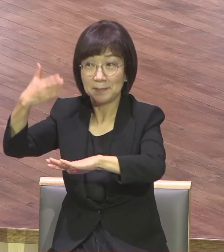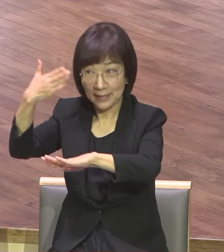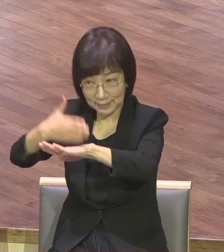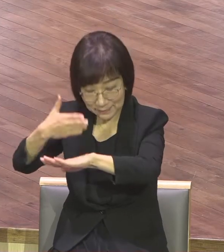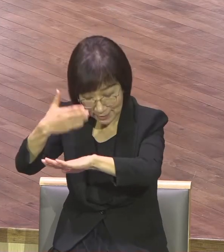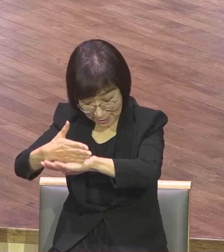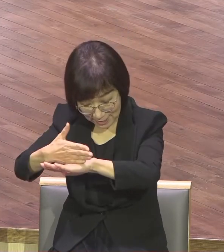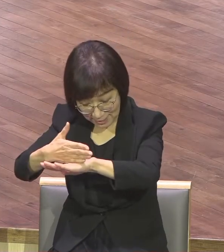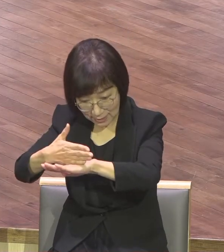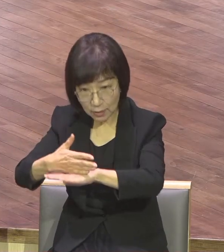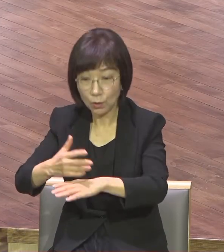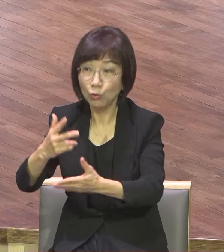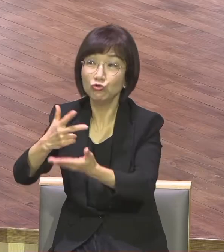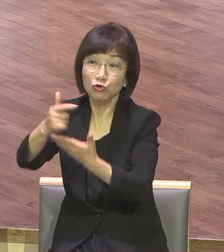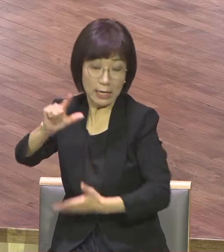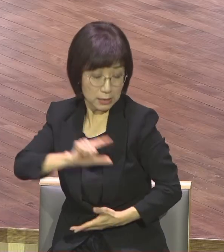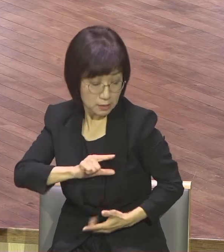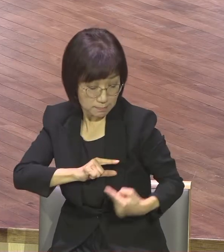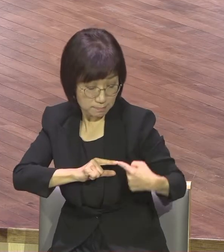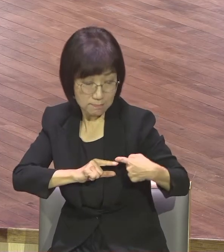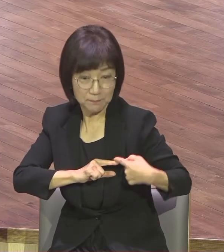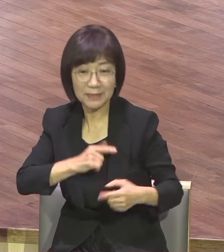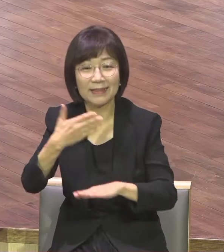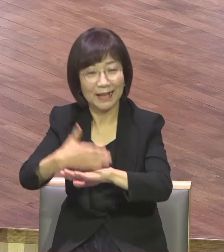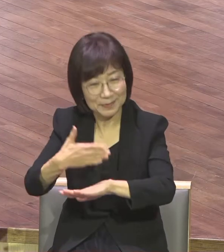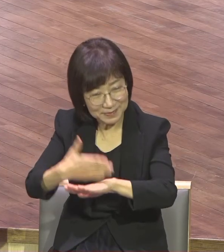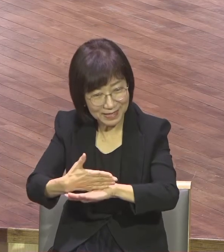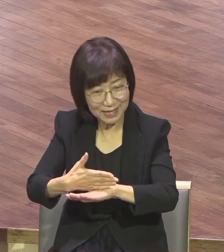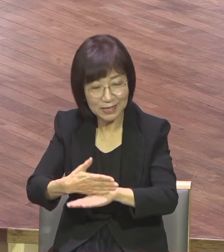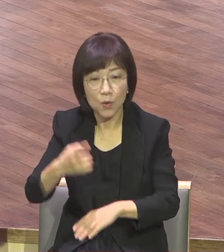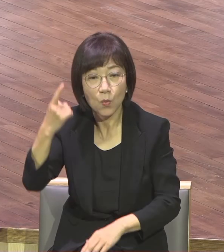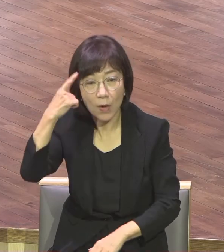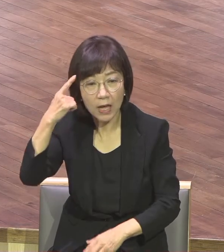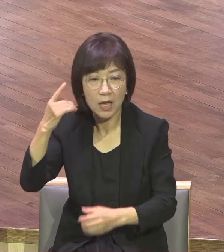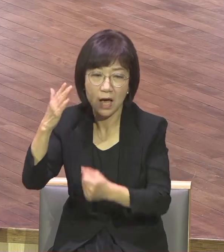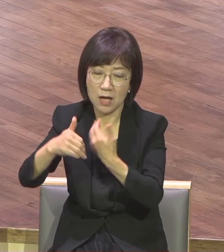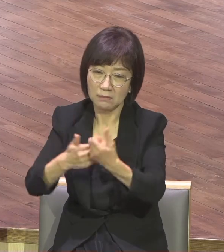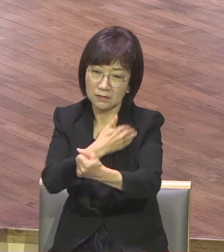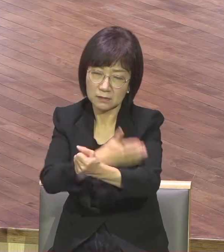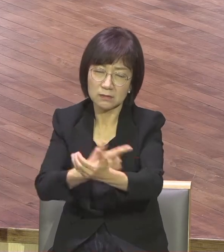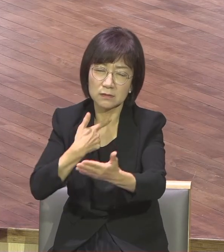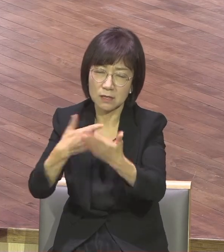감사한다고 고백하고 있어요. 주의 이름에 감사한다고. 체험을 하도 많이 했기 때문에.